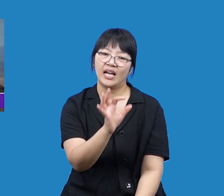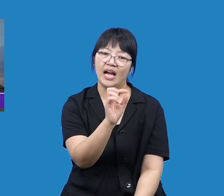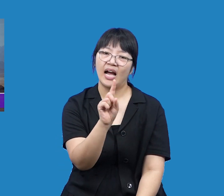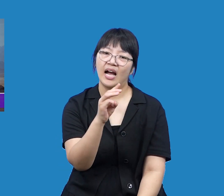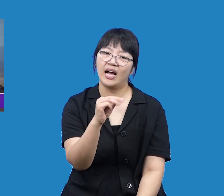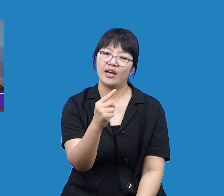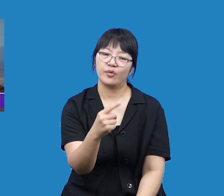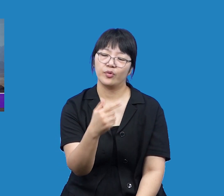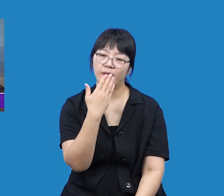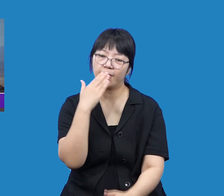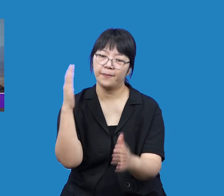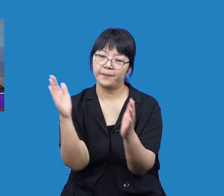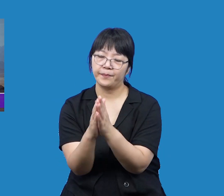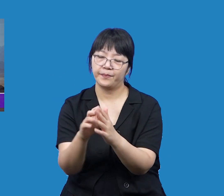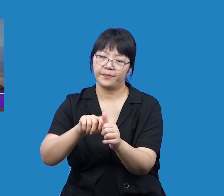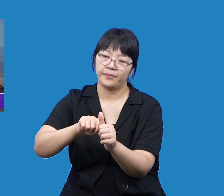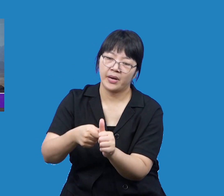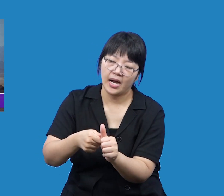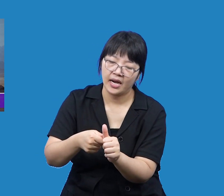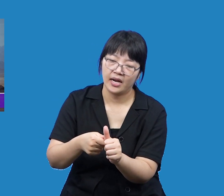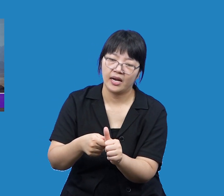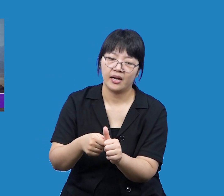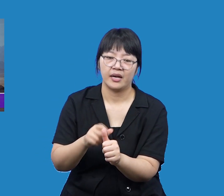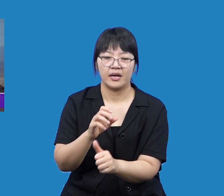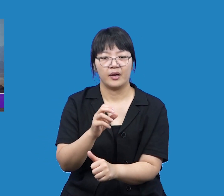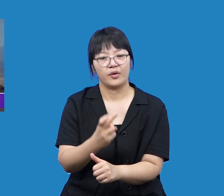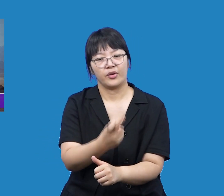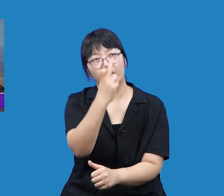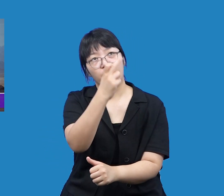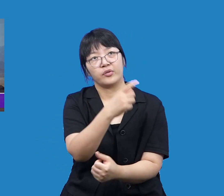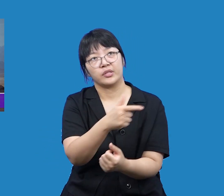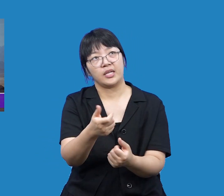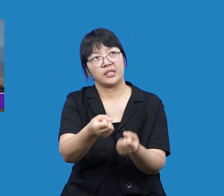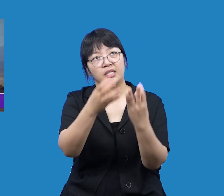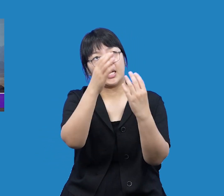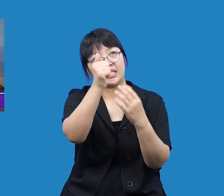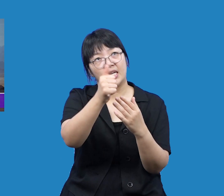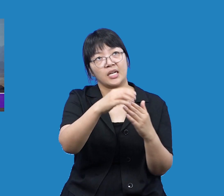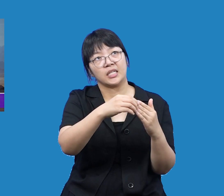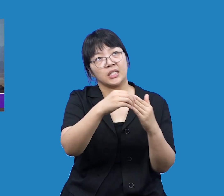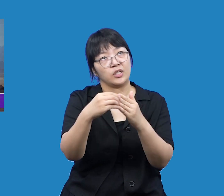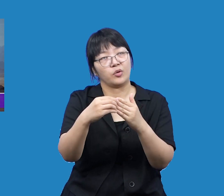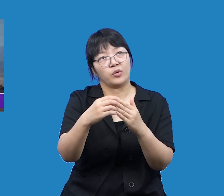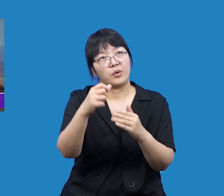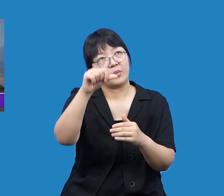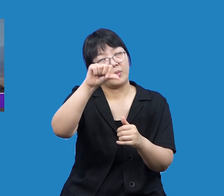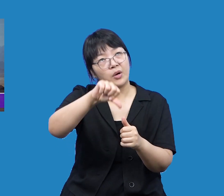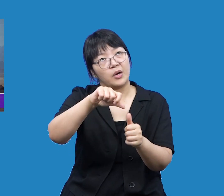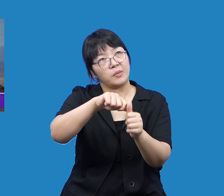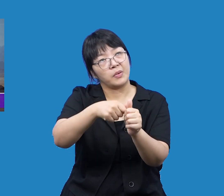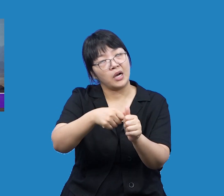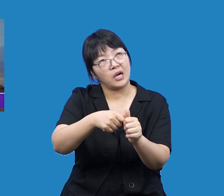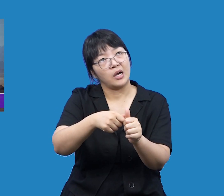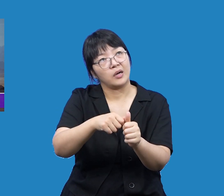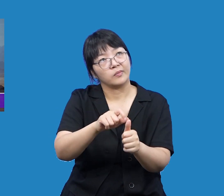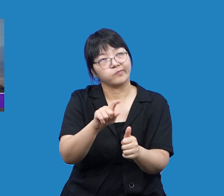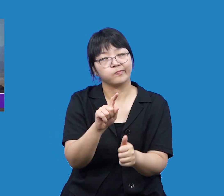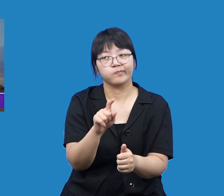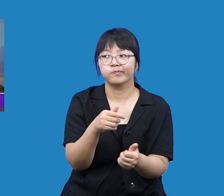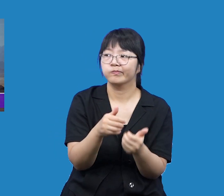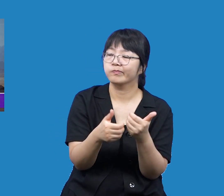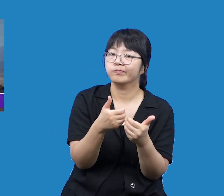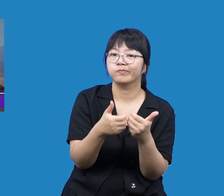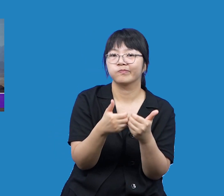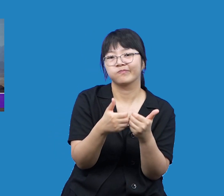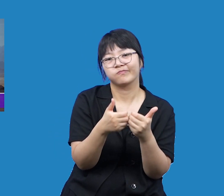아론까지 징계하면 아론이 대제사장인데 이스라엘 백성들의 리더십에 큰 문제가 생깁니다. 그리고 아마